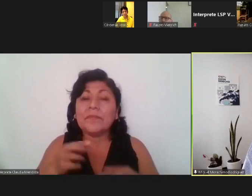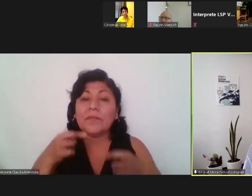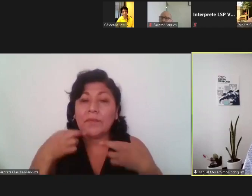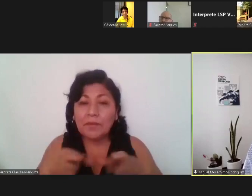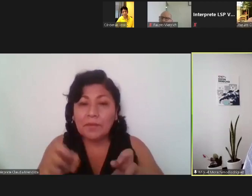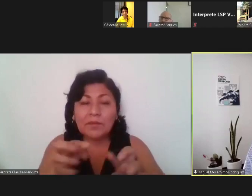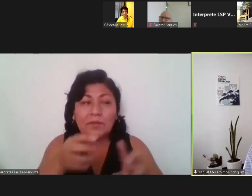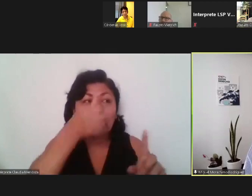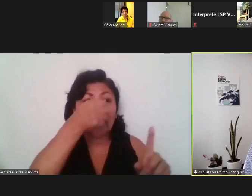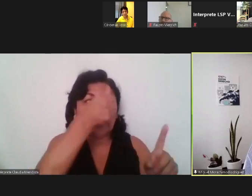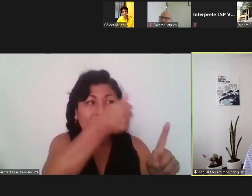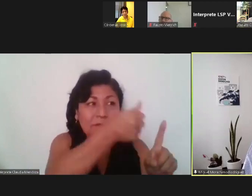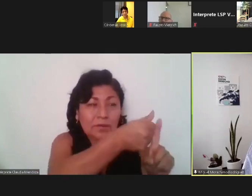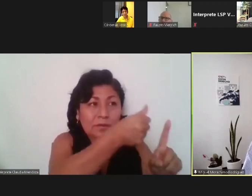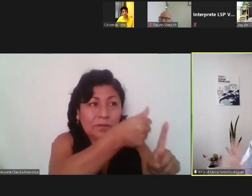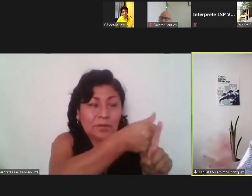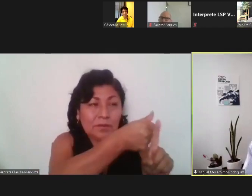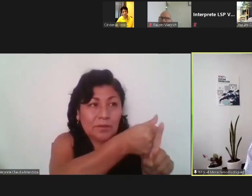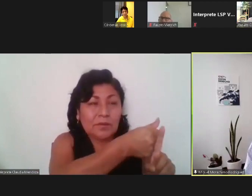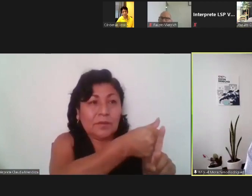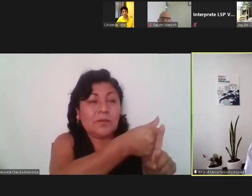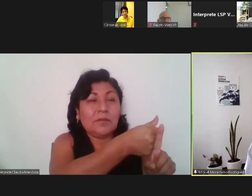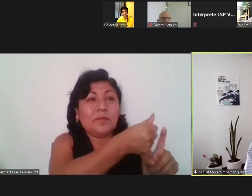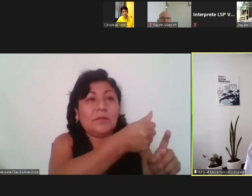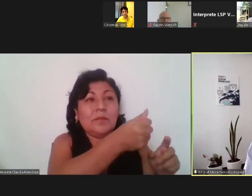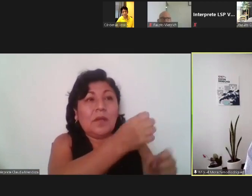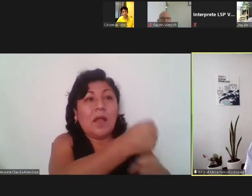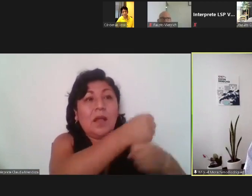que son compatibles con el derecho local y que están a disposición